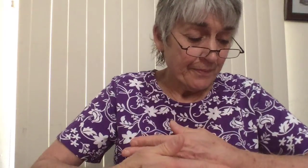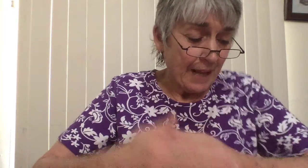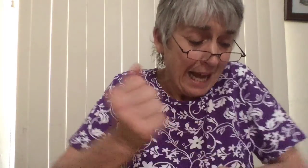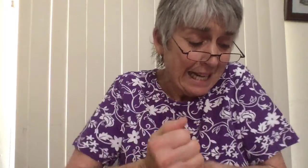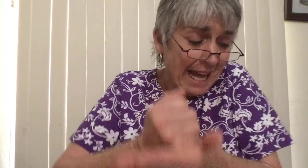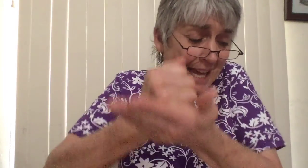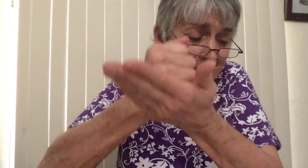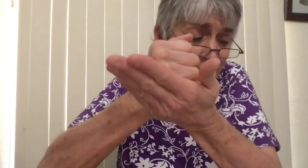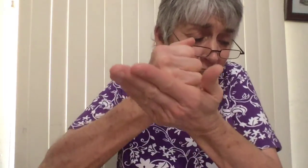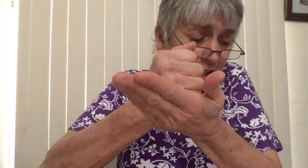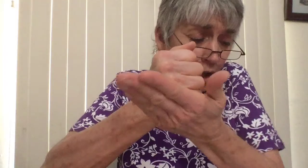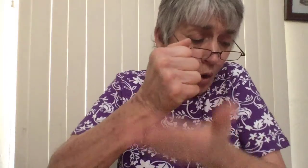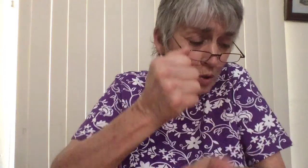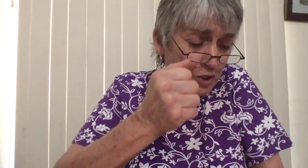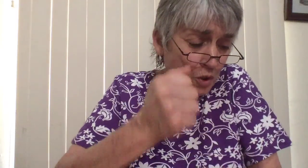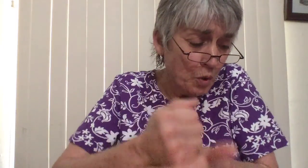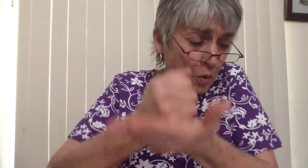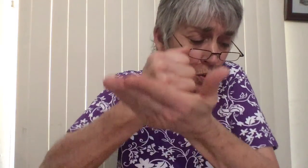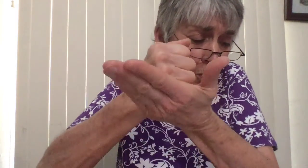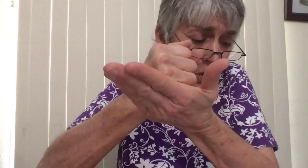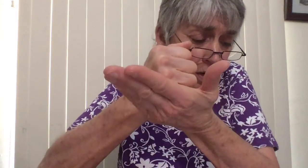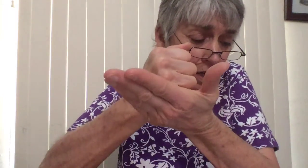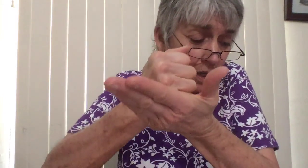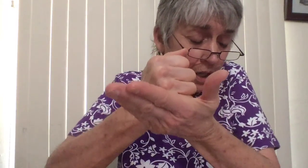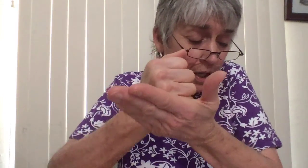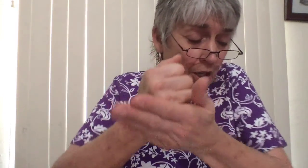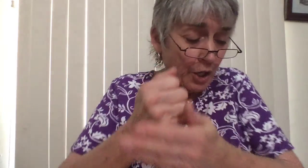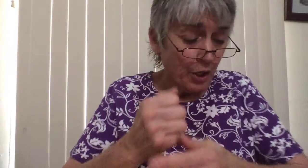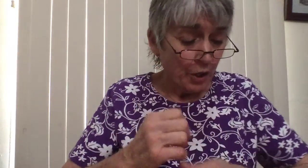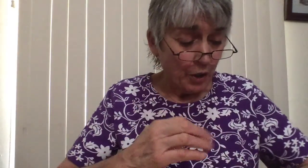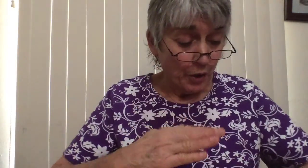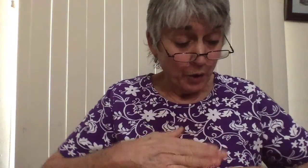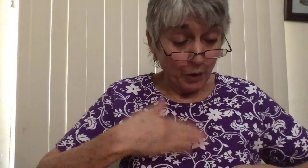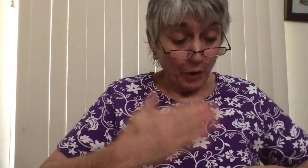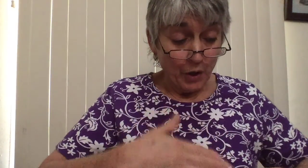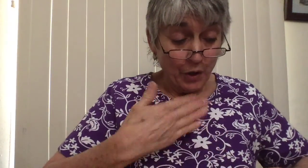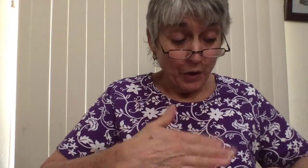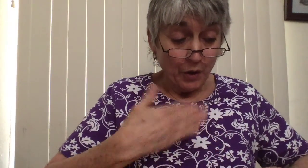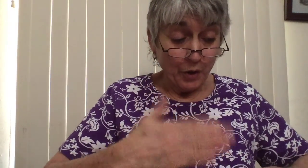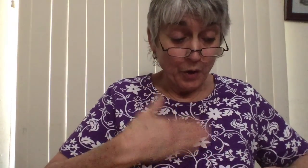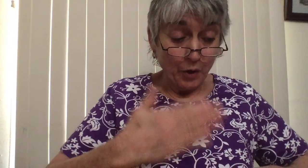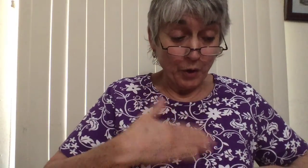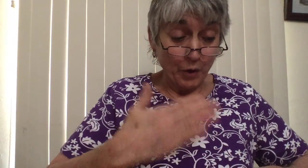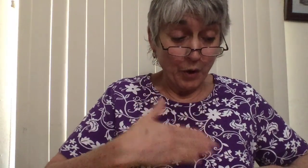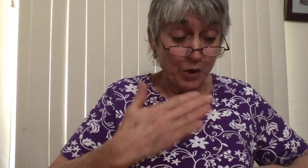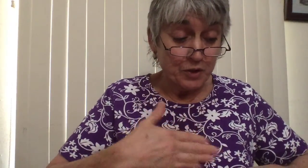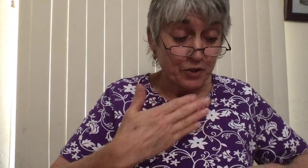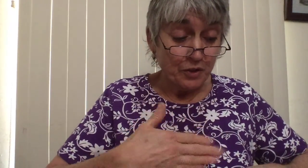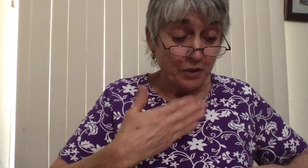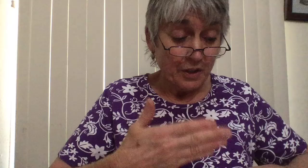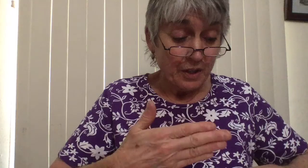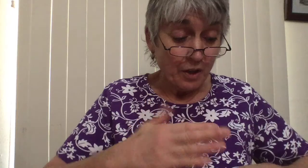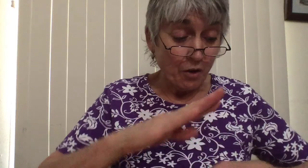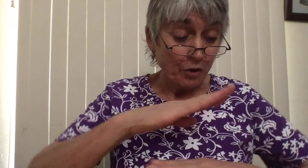à l'aide, au secours, heureux, heureuse,